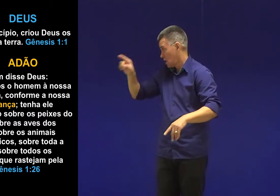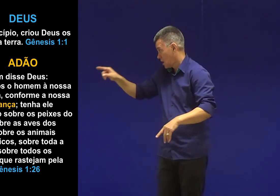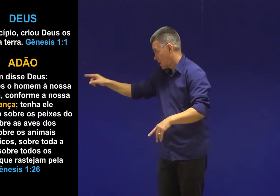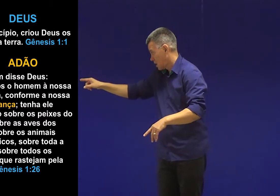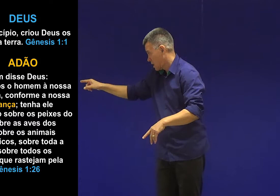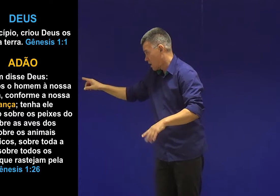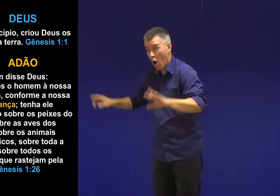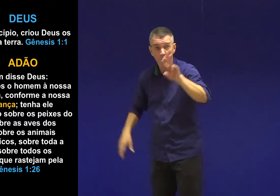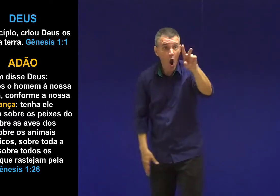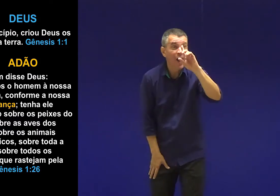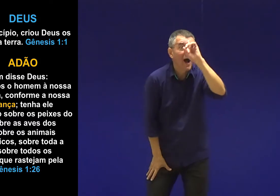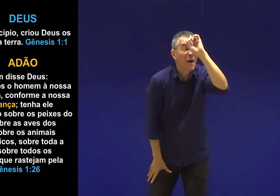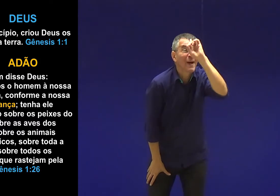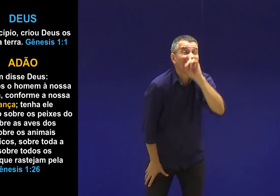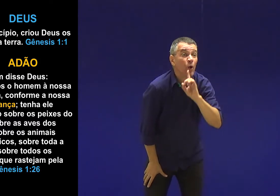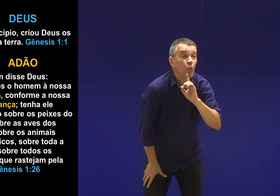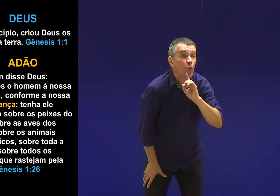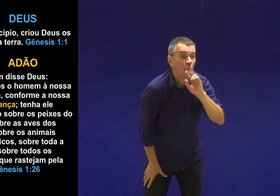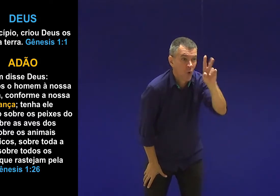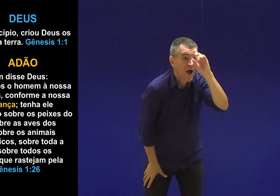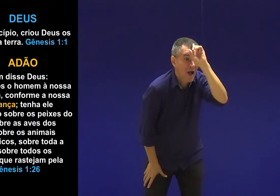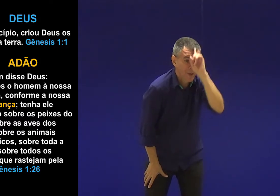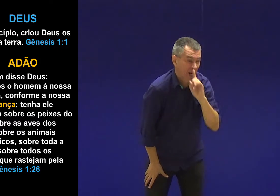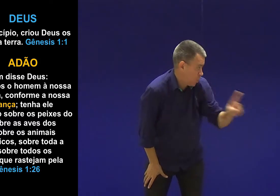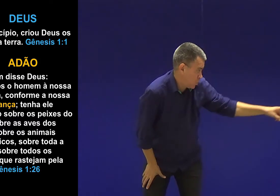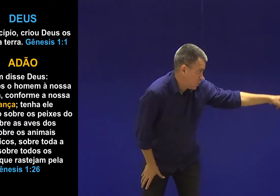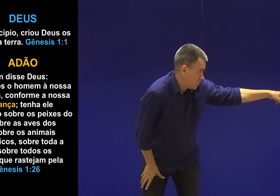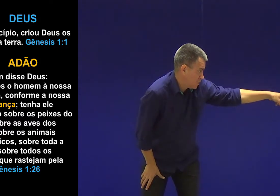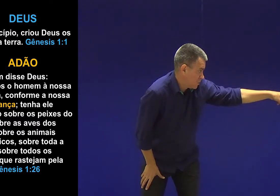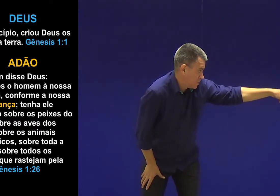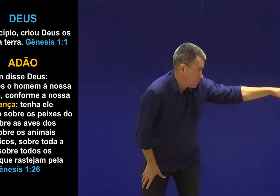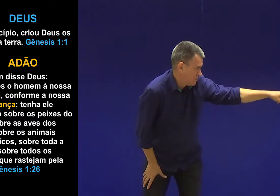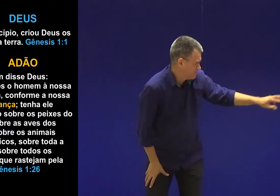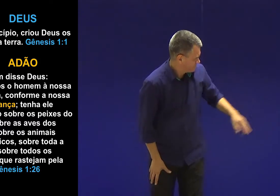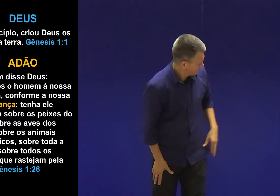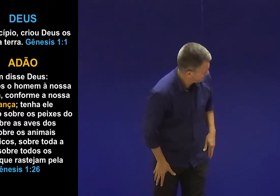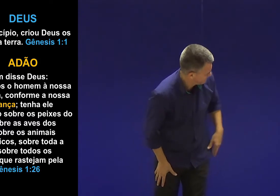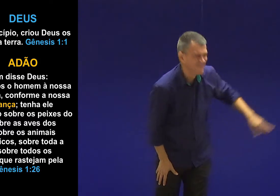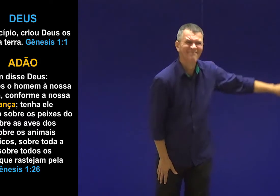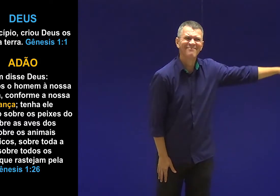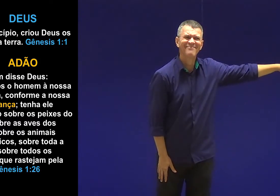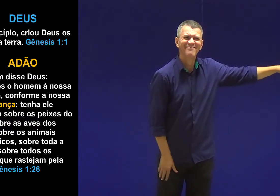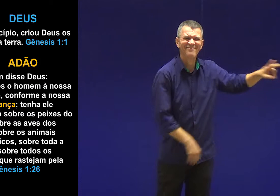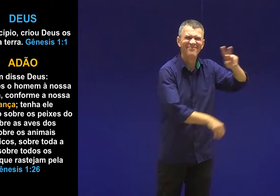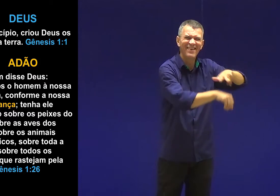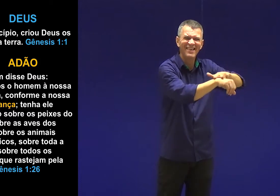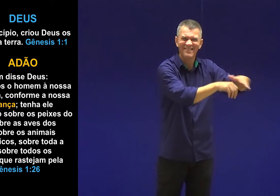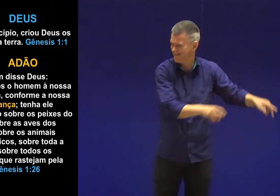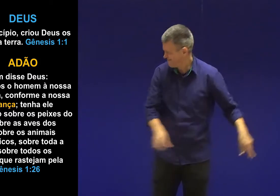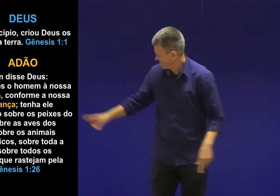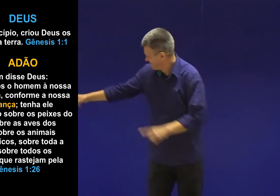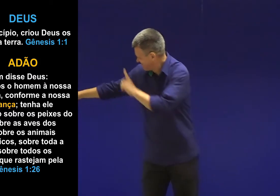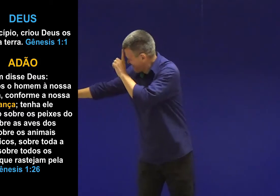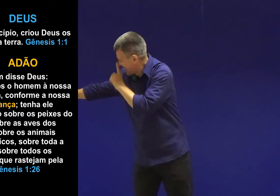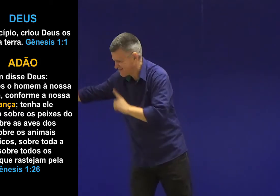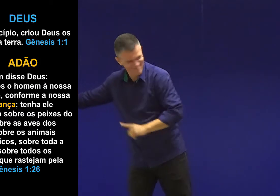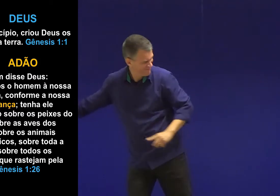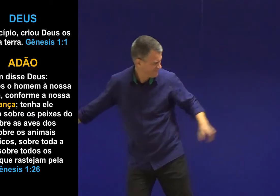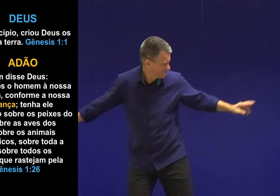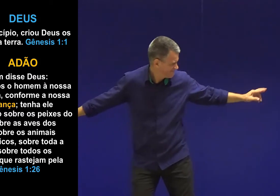Deus. Olha só em amarelo. Tá vendo ali em amarelo? Ele tá um pouco mais esverdeado, ele um